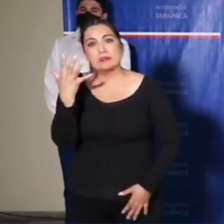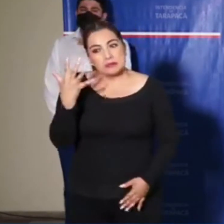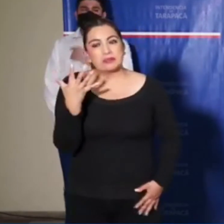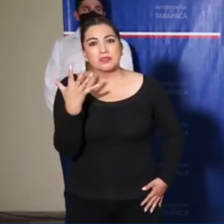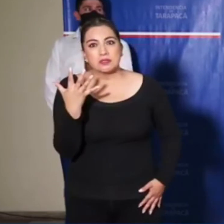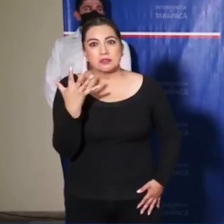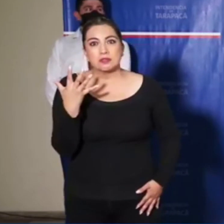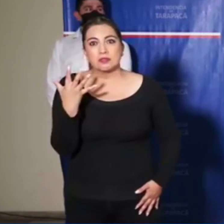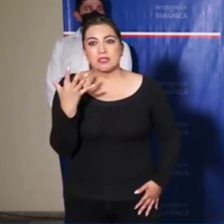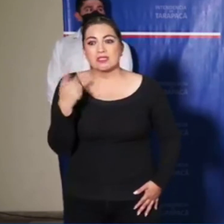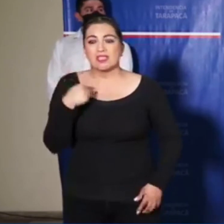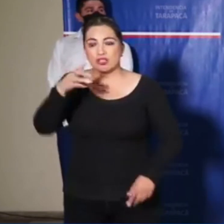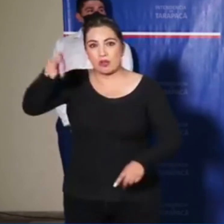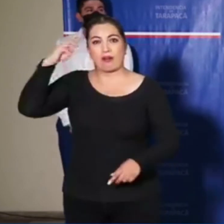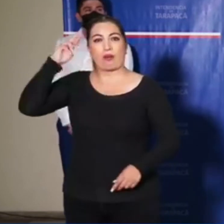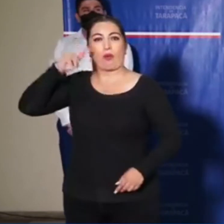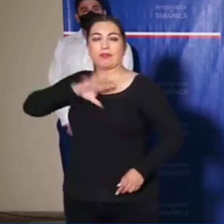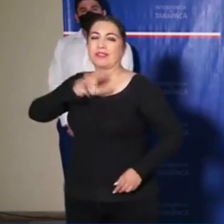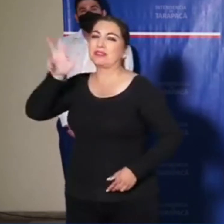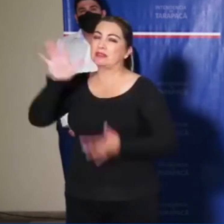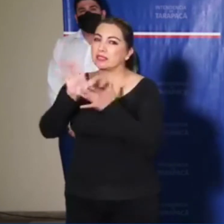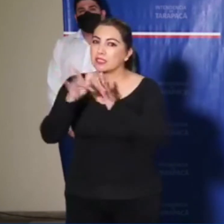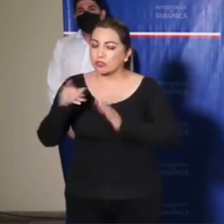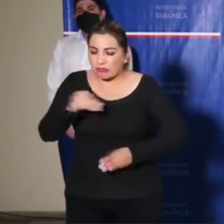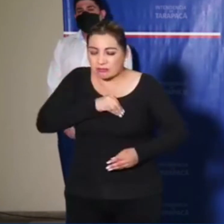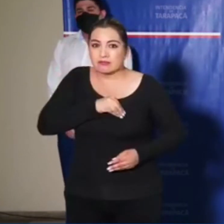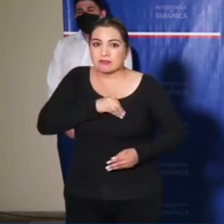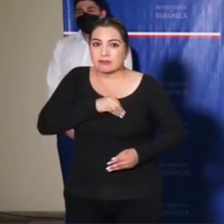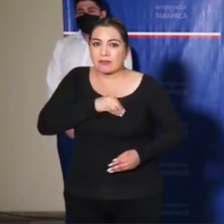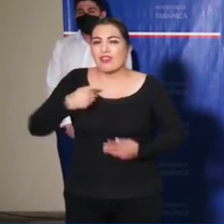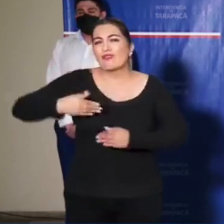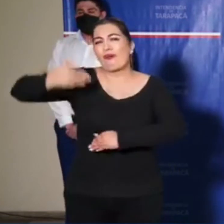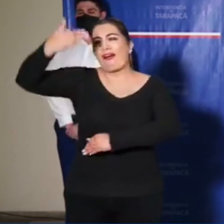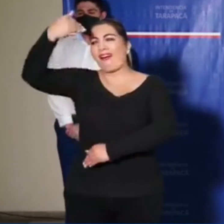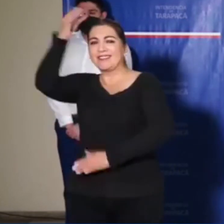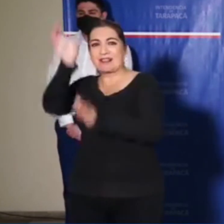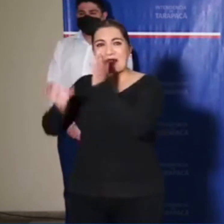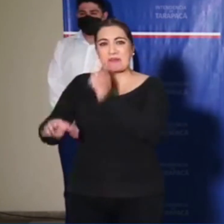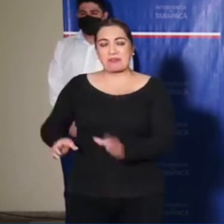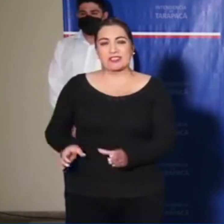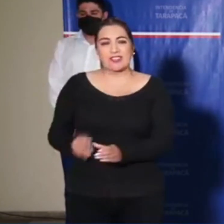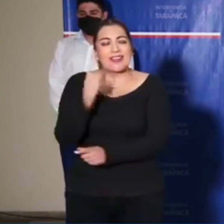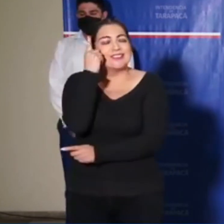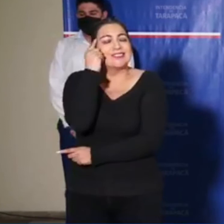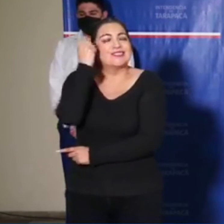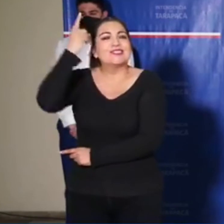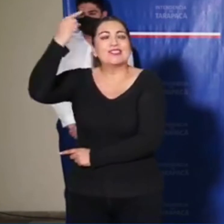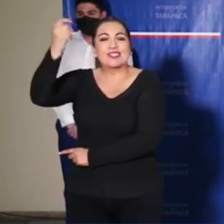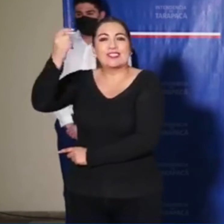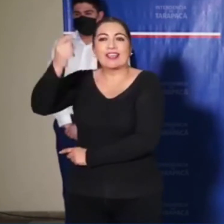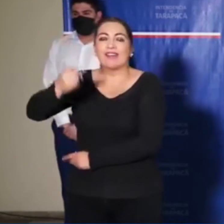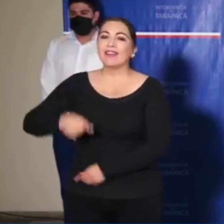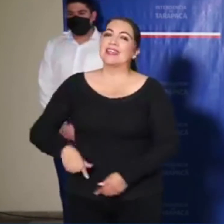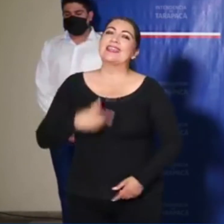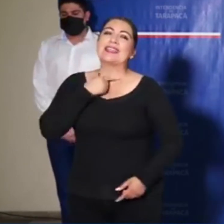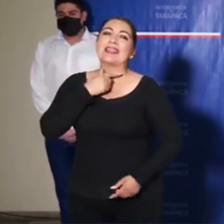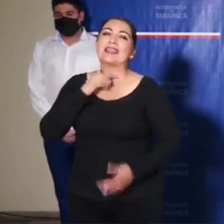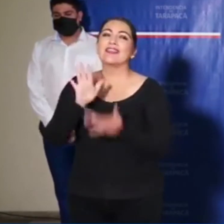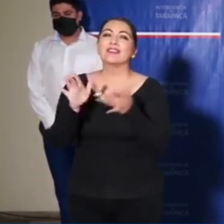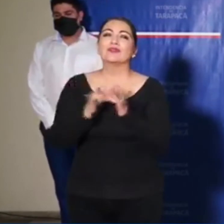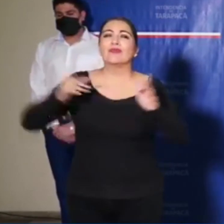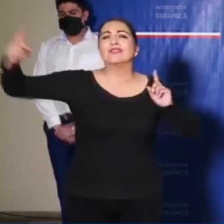en la cumbre de mis alegrías. Así soñaban, esperando el día de poder llegar a los atrios del